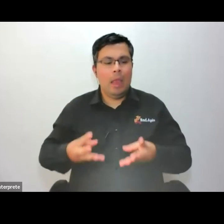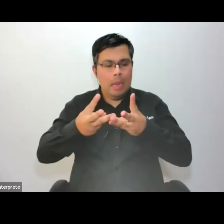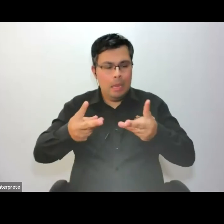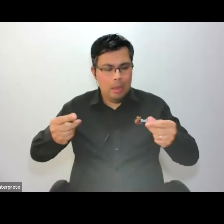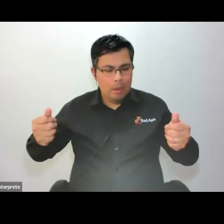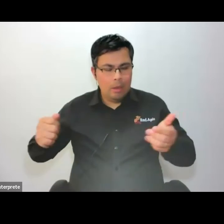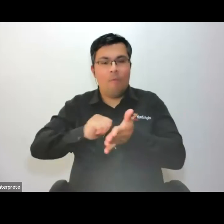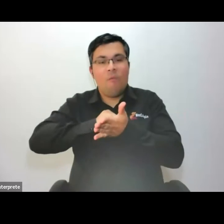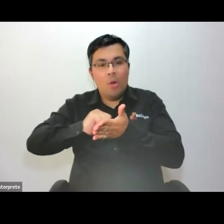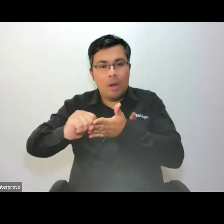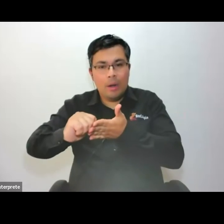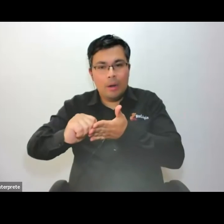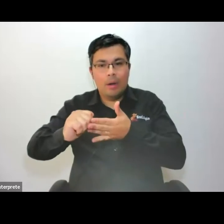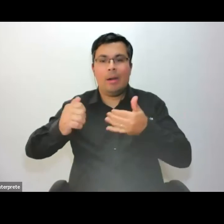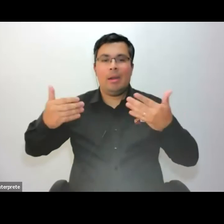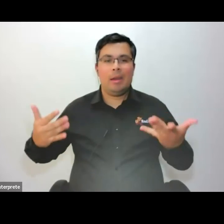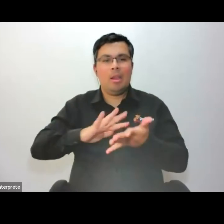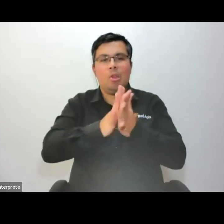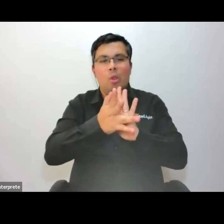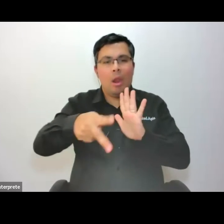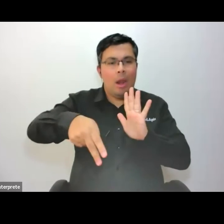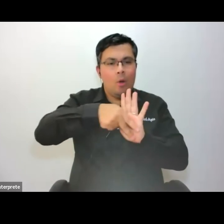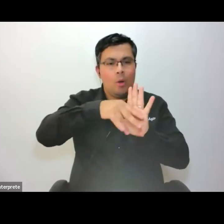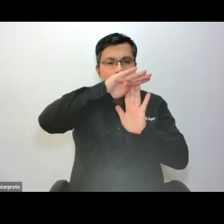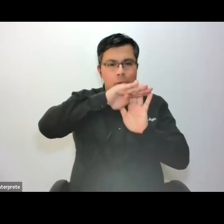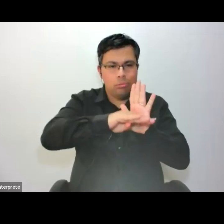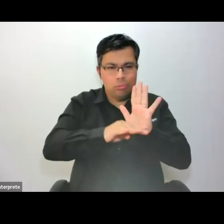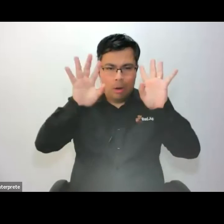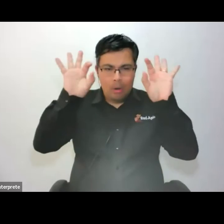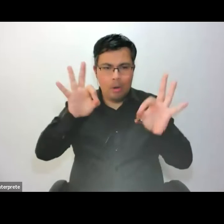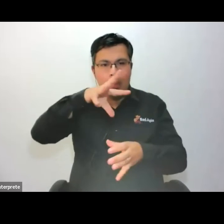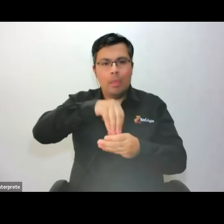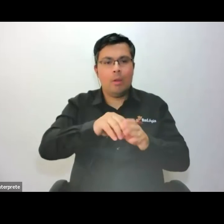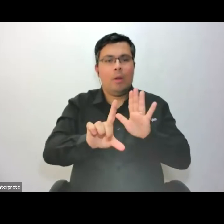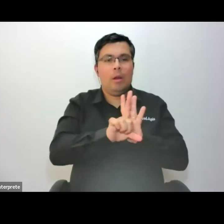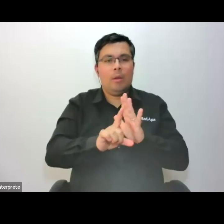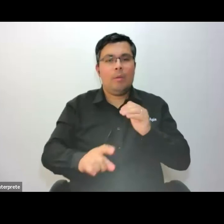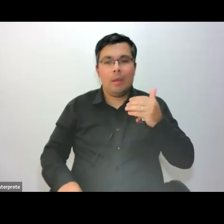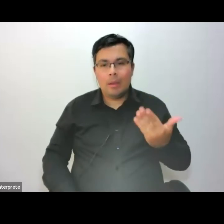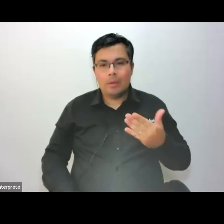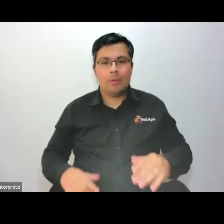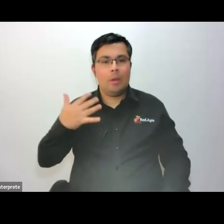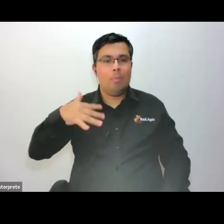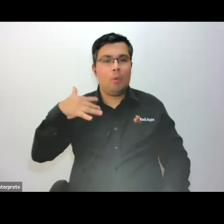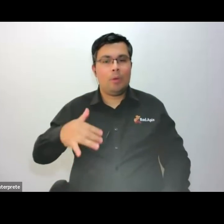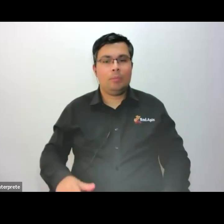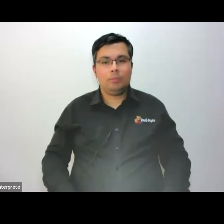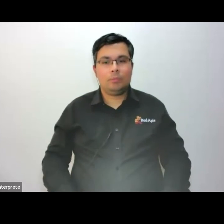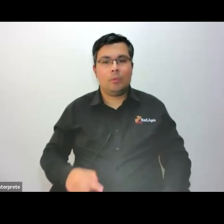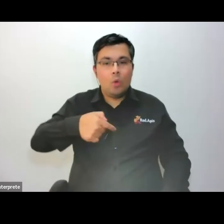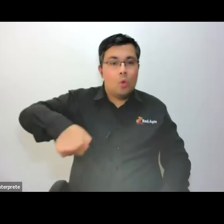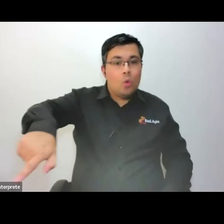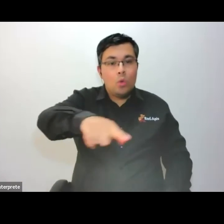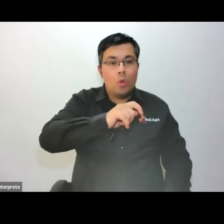las normas o todas las orientaciones que están dentro de la ley. Y eso es súper importante porque cuando nosotros tengamos cierta